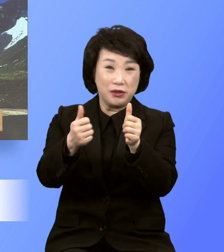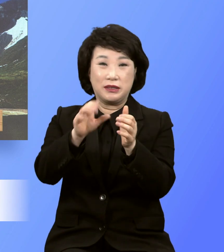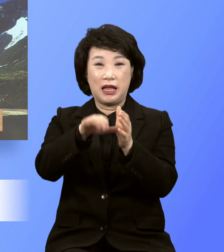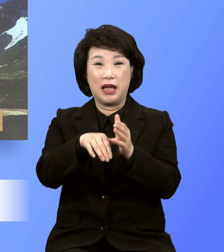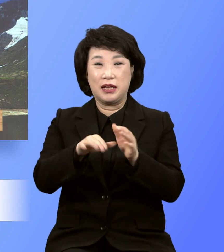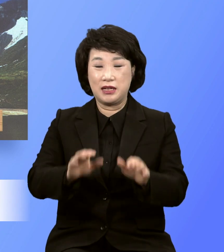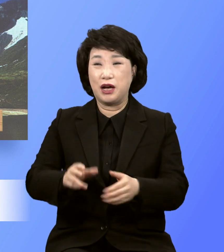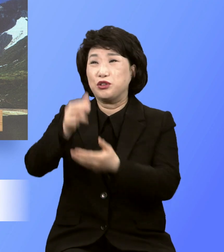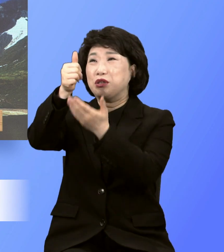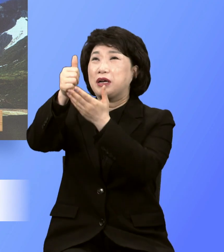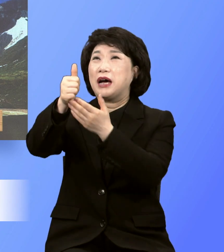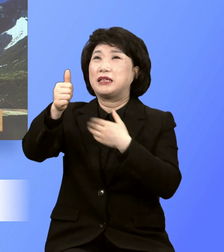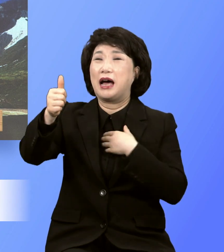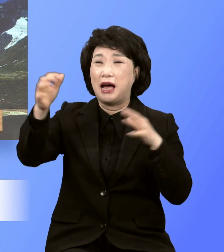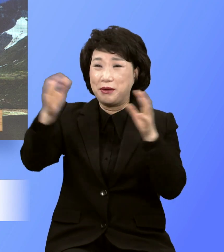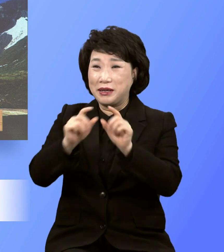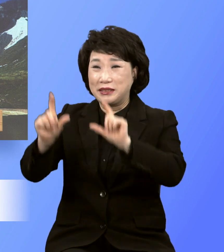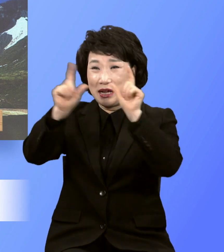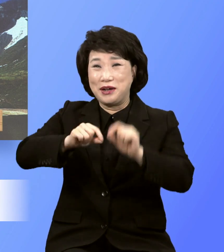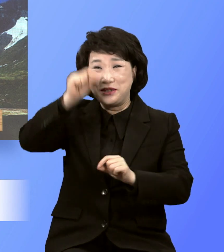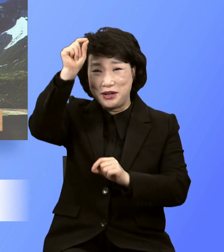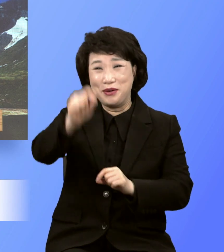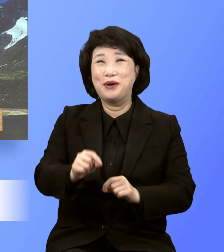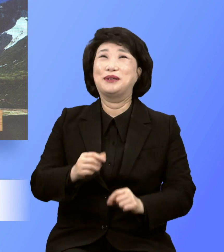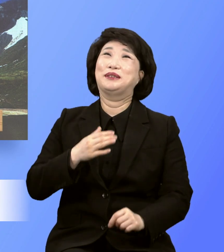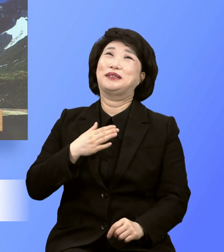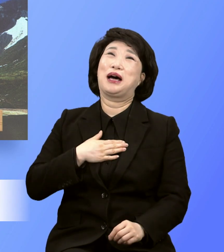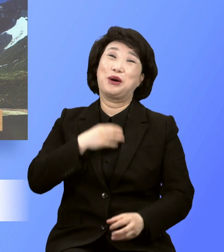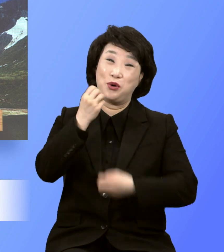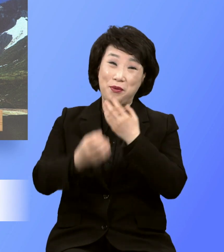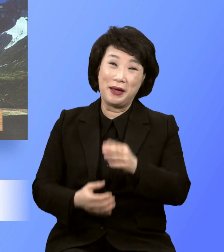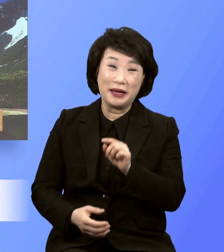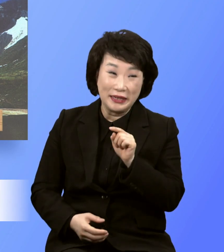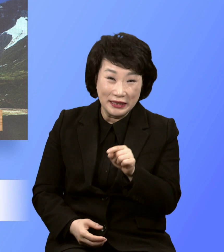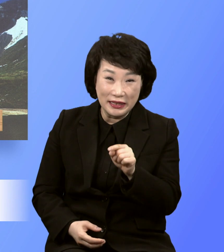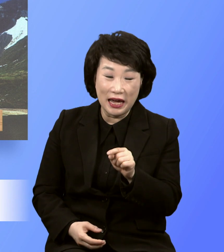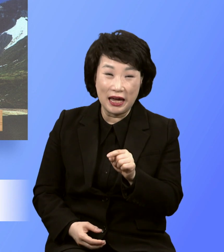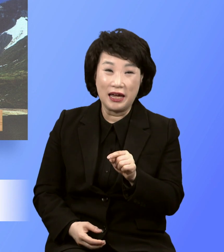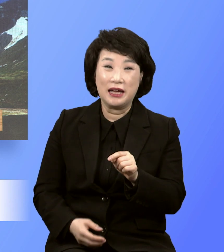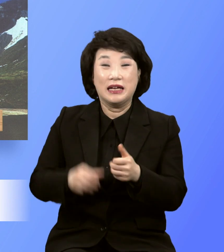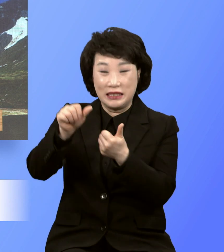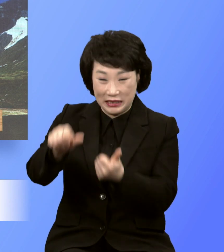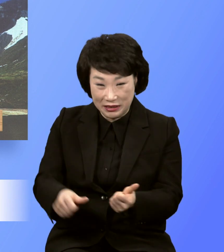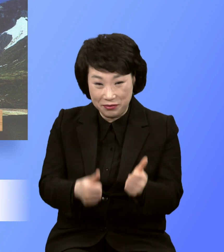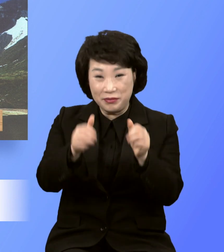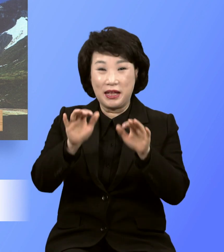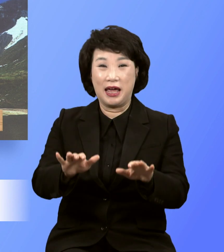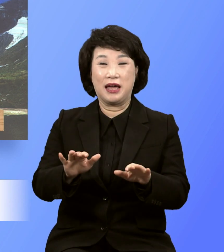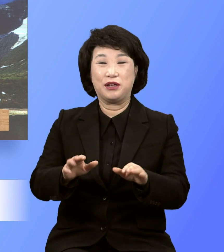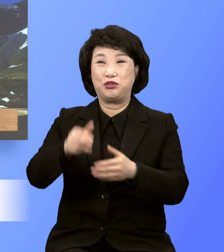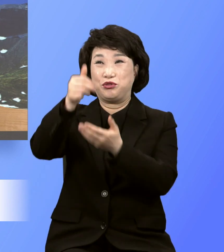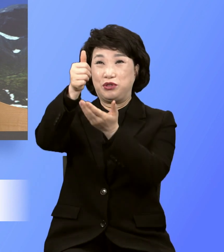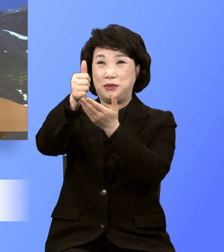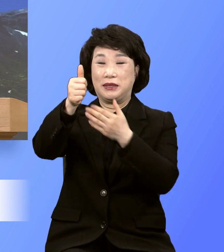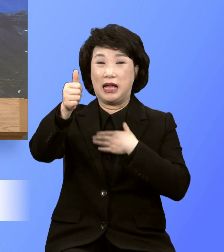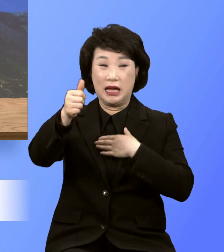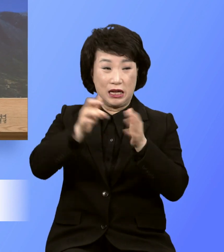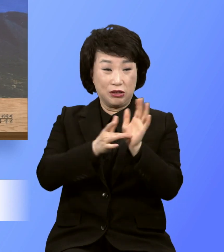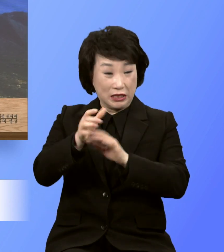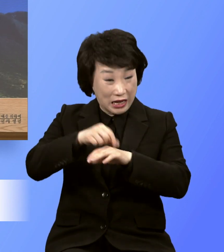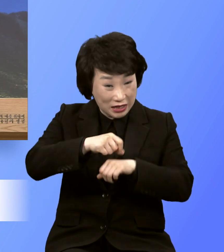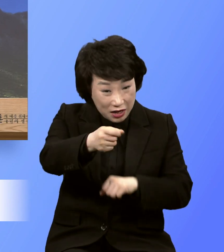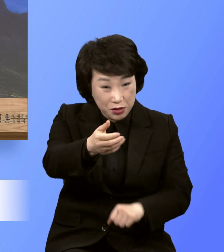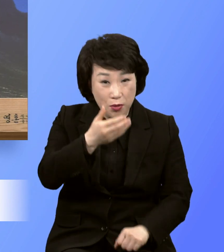나오면서 주님 앞에 영원히 살게 되었습니다. 이 고백하면서 주님이 내 살을